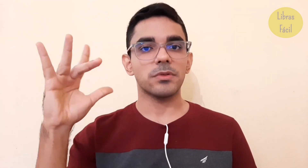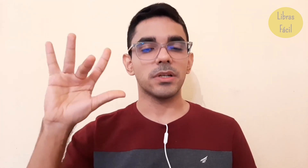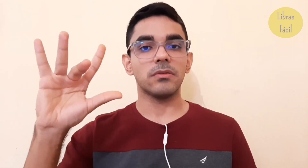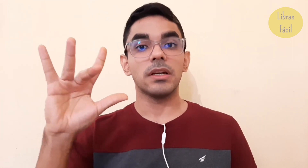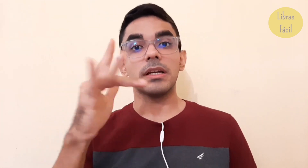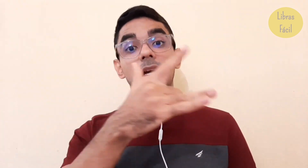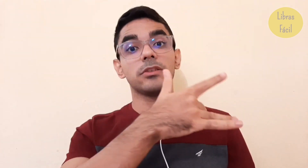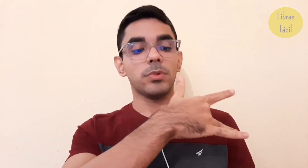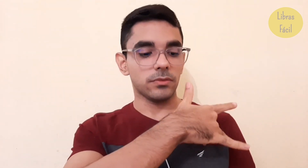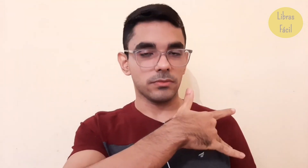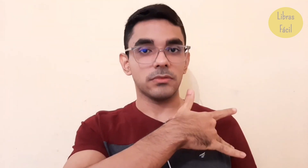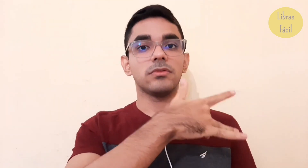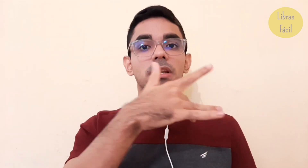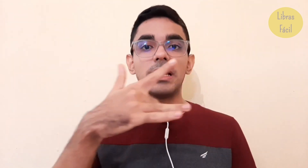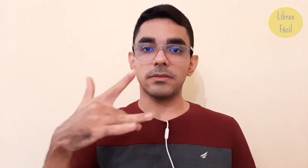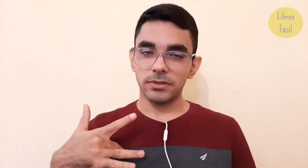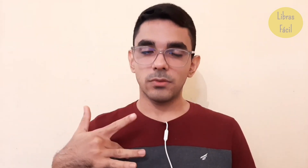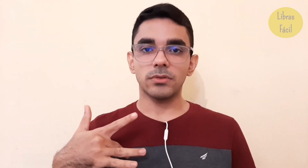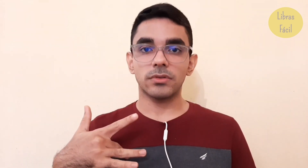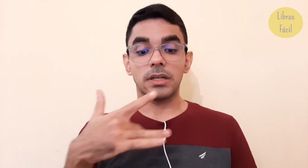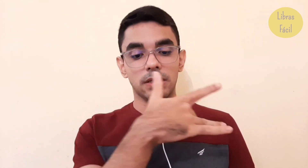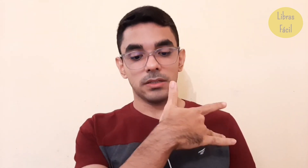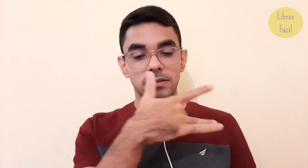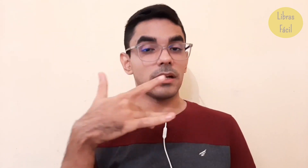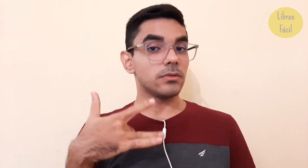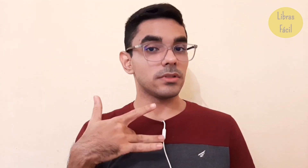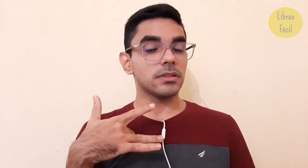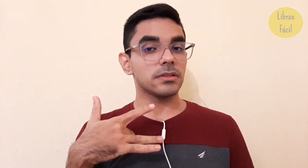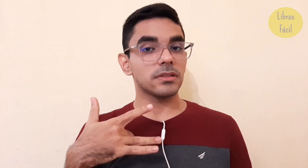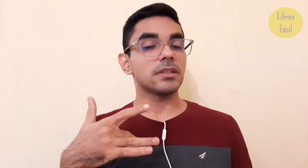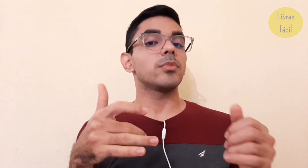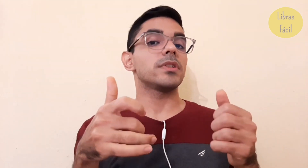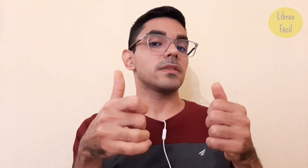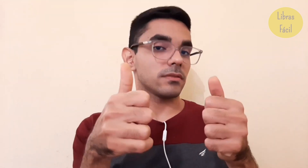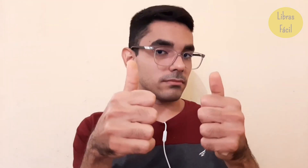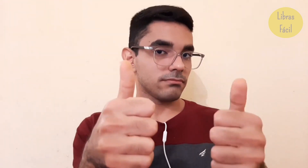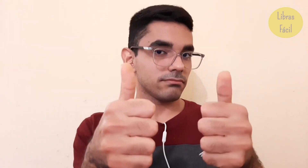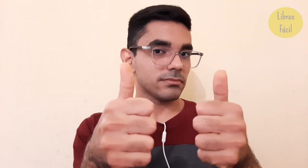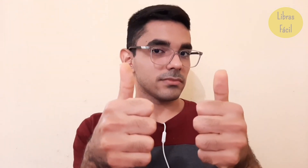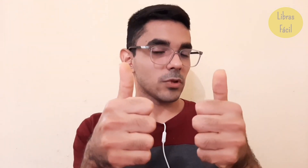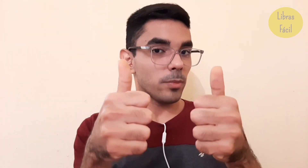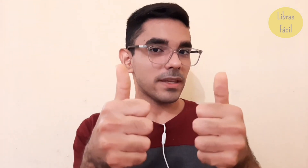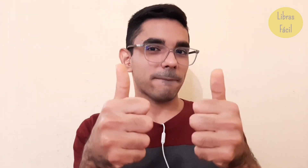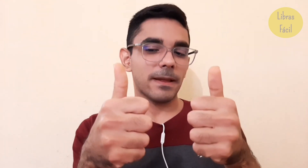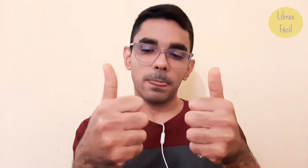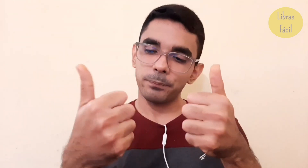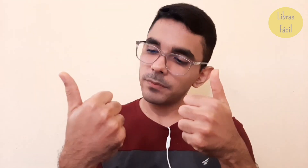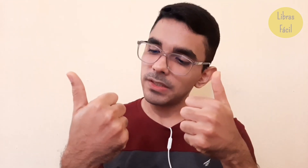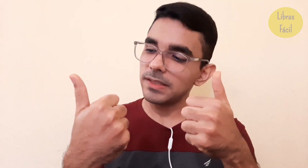mão, aqui no peito, de um lado e do outro. Saúde e depois o bem, né? Isso aqui é tipo